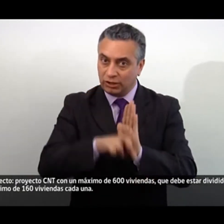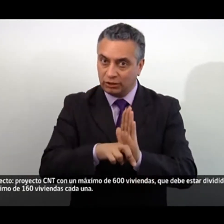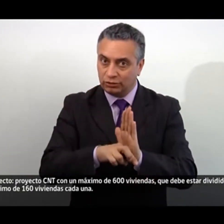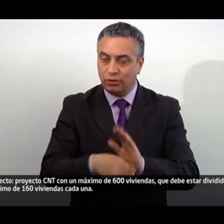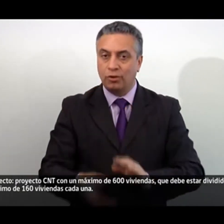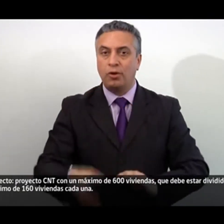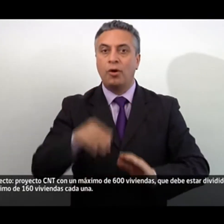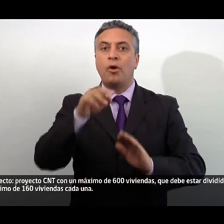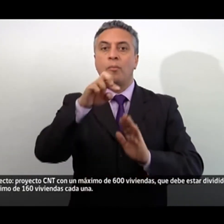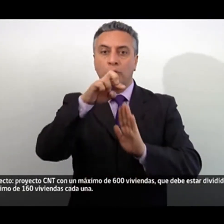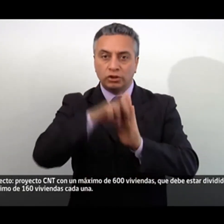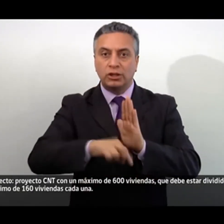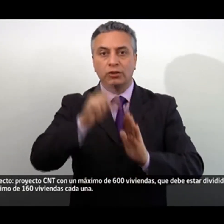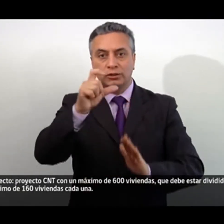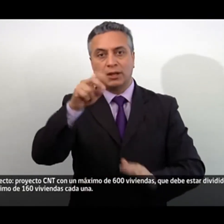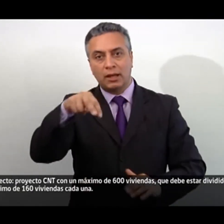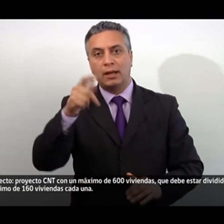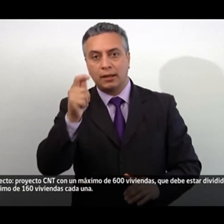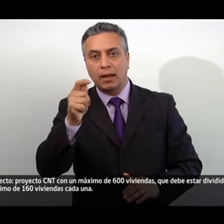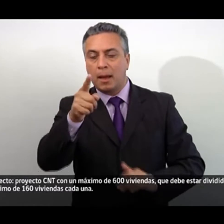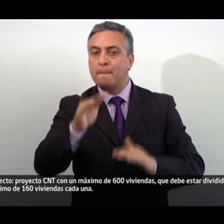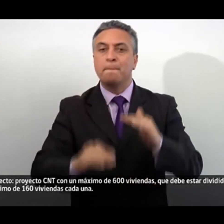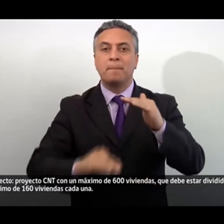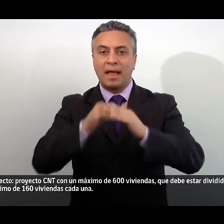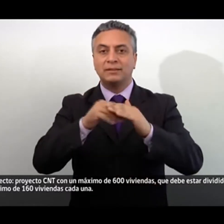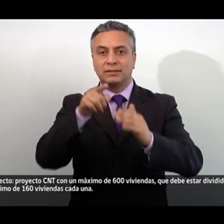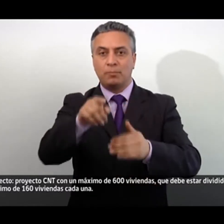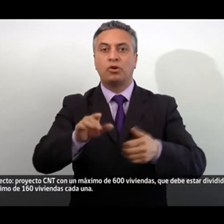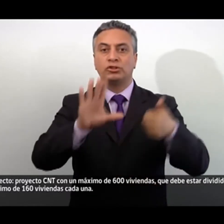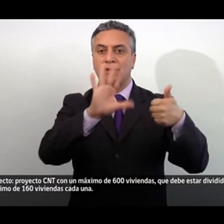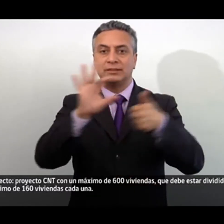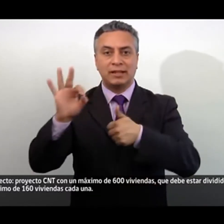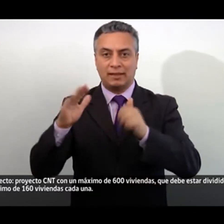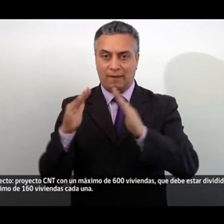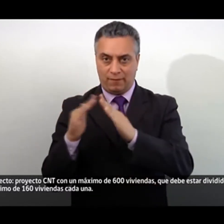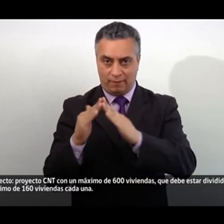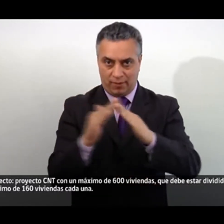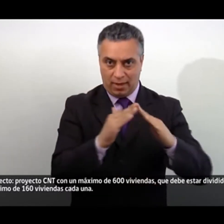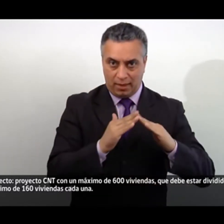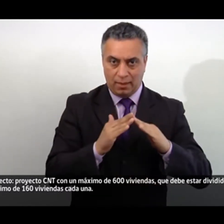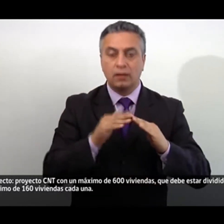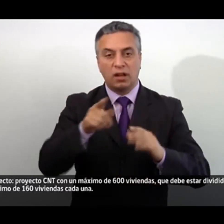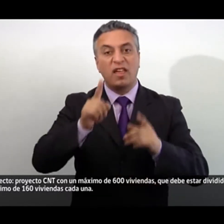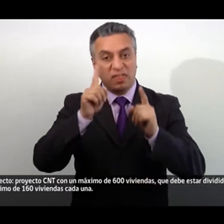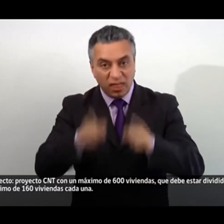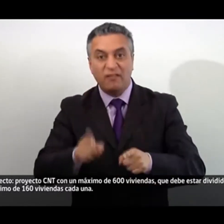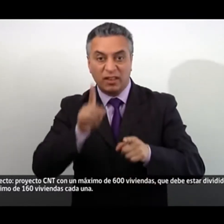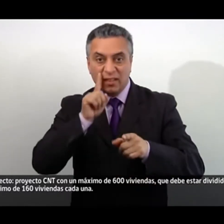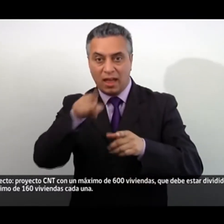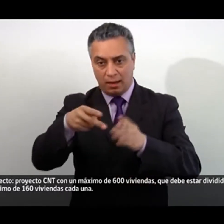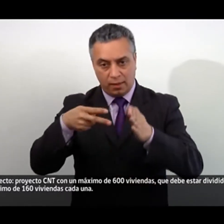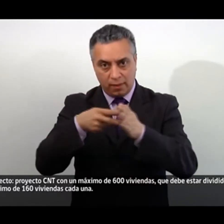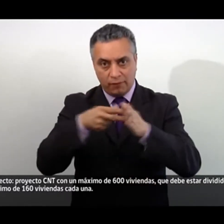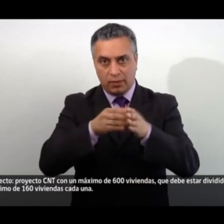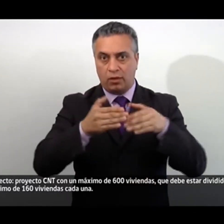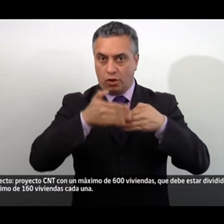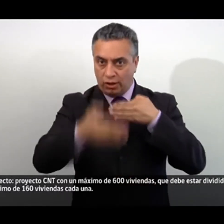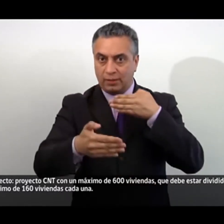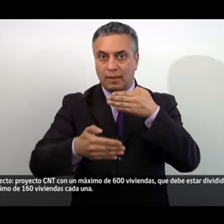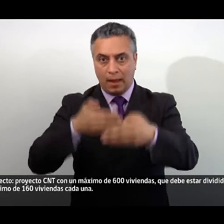Megaproyecto. Proyecto CNT con un máximo de 600 viviendas, que debe estar dividido en etapas de